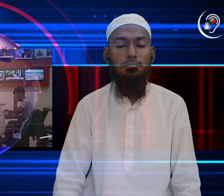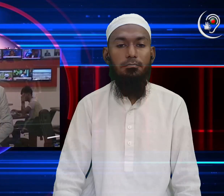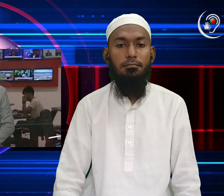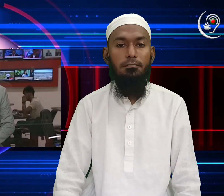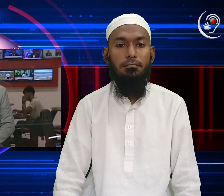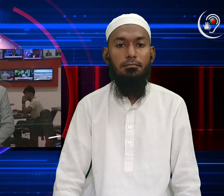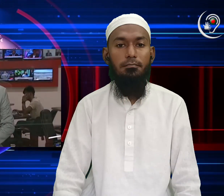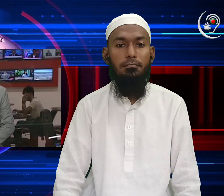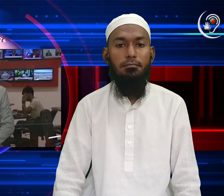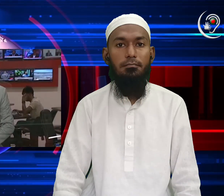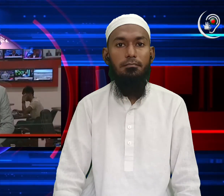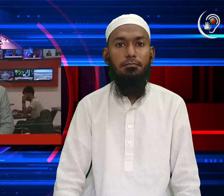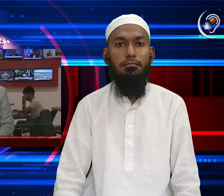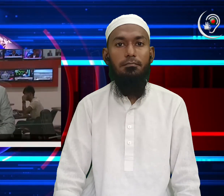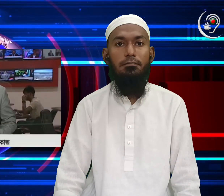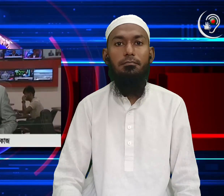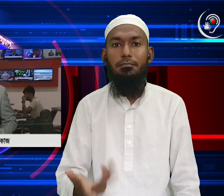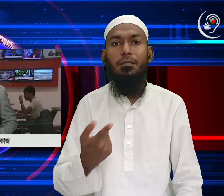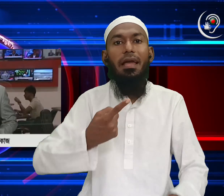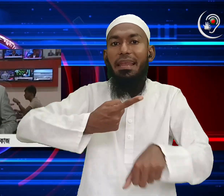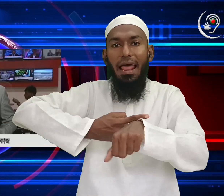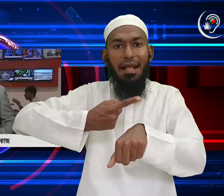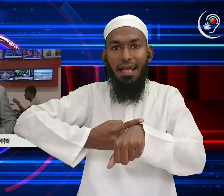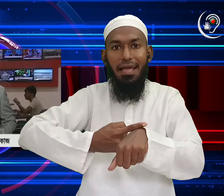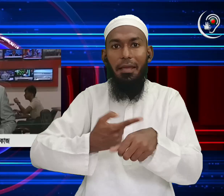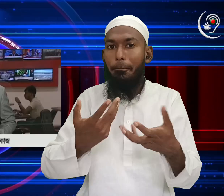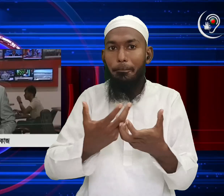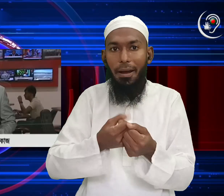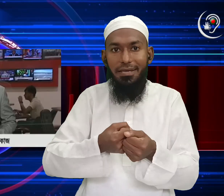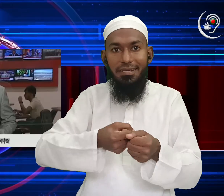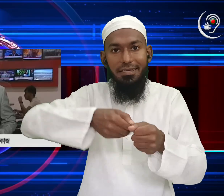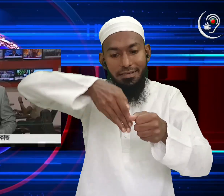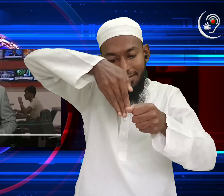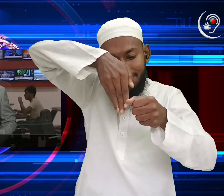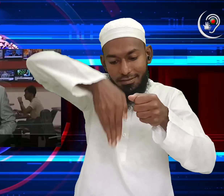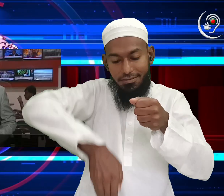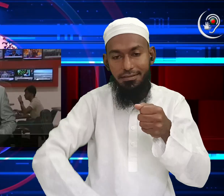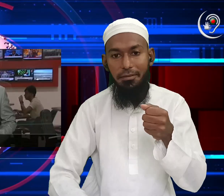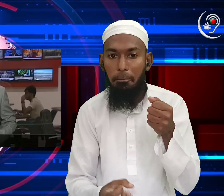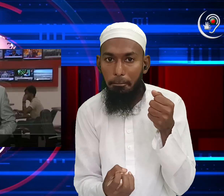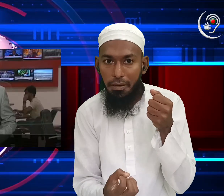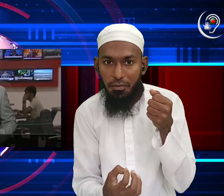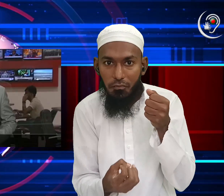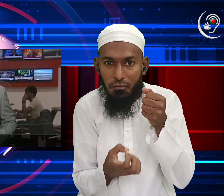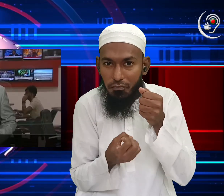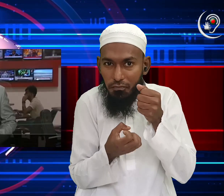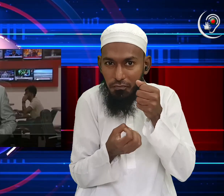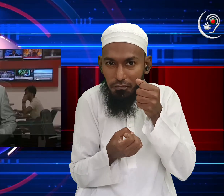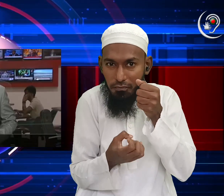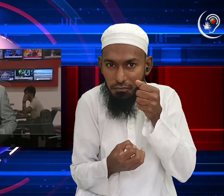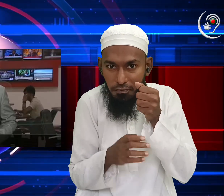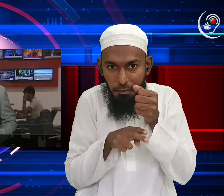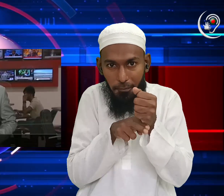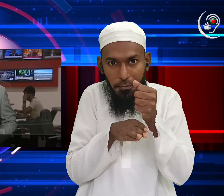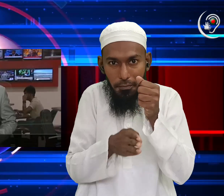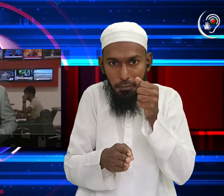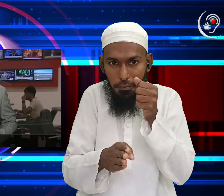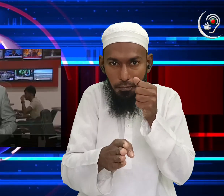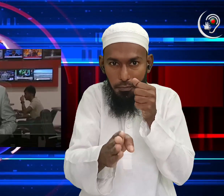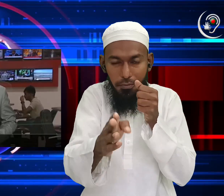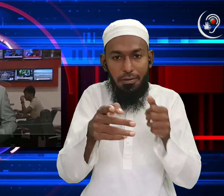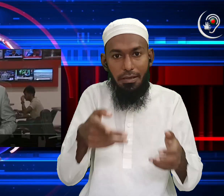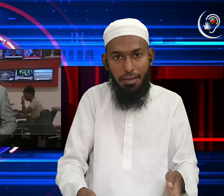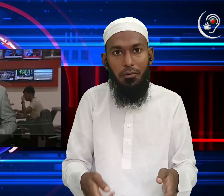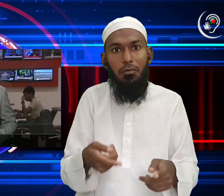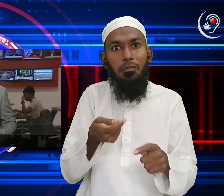আমাদের ঢাকায় মাটির নিচে চলবে মেট্রো রেল। স্বপ্নজয়ের এ যাত্রায় দিন-রাত চলছে কর্মযজ্ঞ। চলতি বছরের শেষ নাগাদ নদ্দা